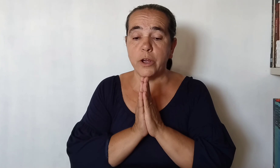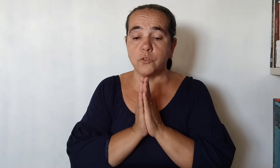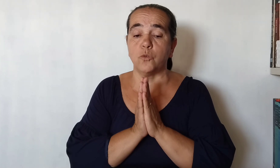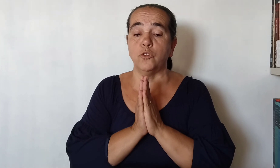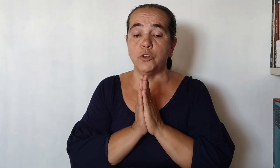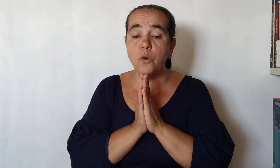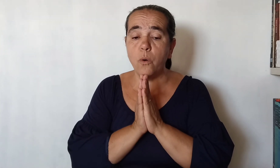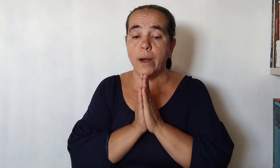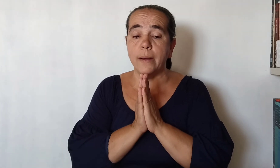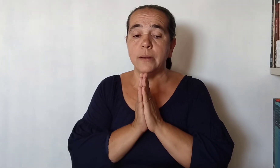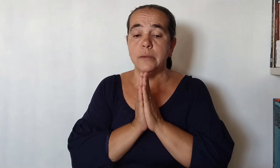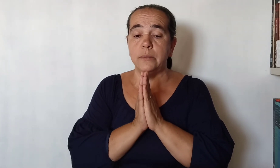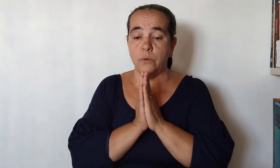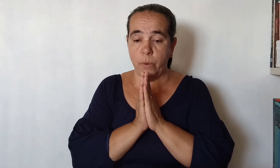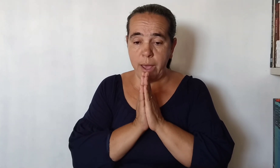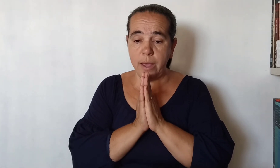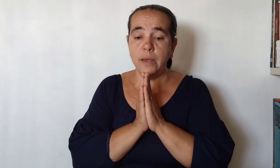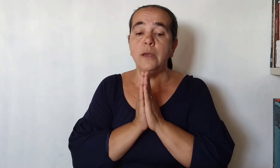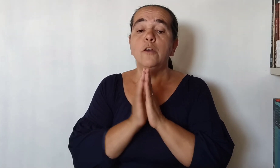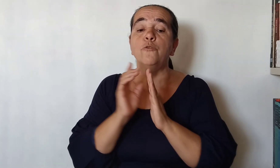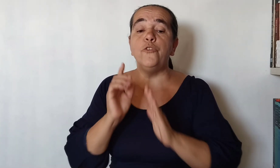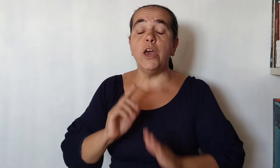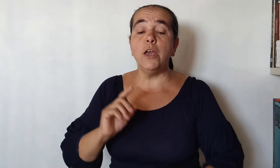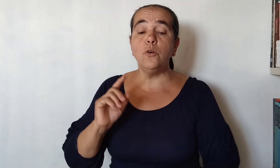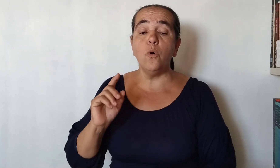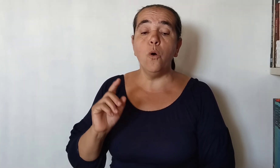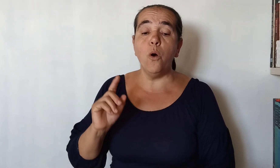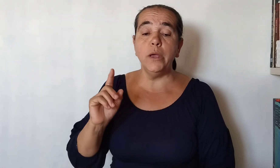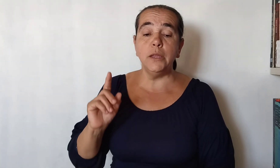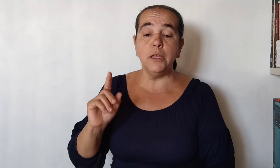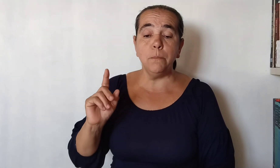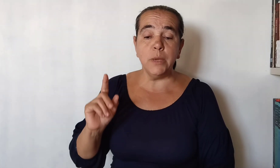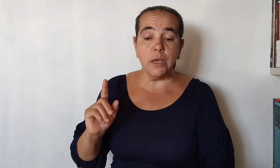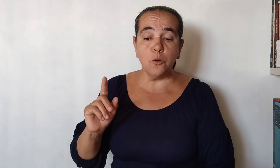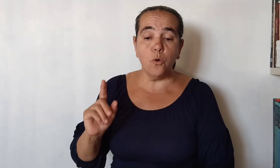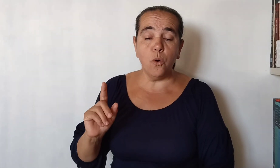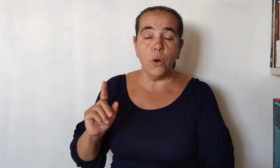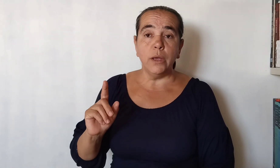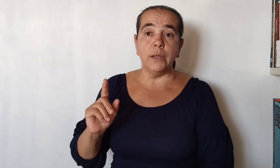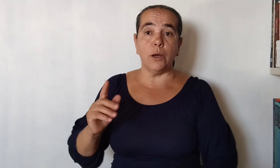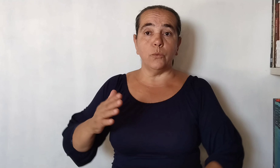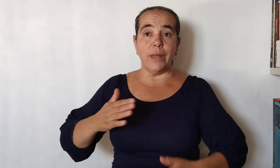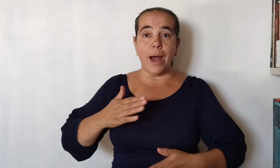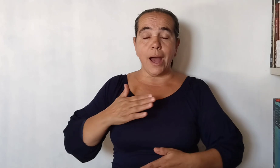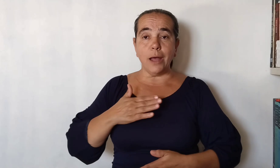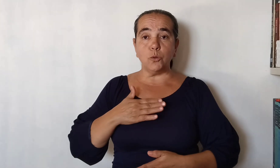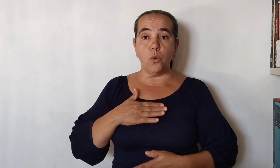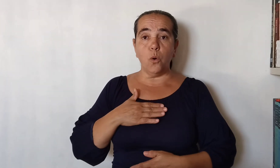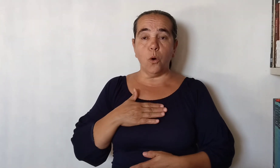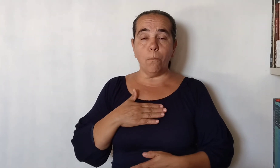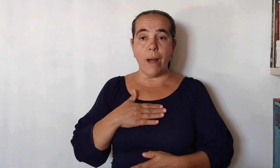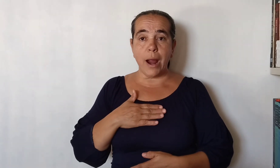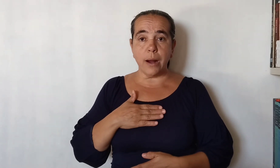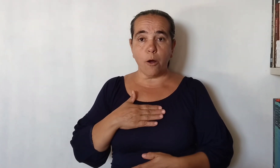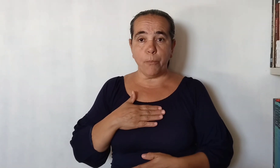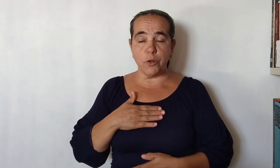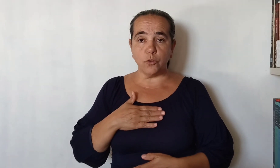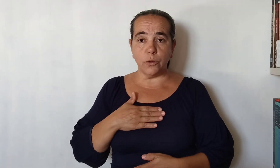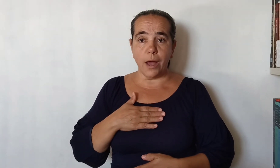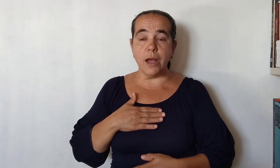verso. Continua, não é? Veio o inimigo. Então, narrador marca o